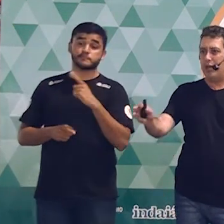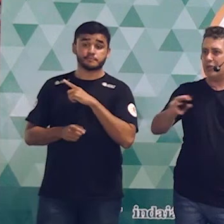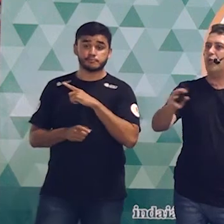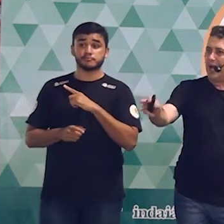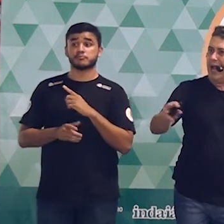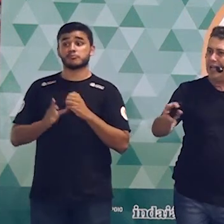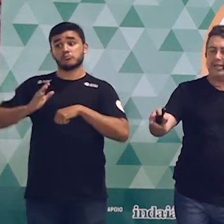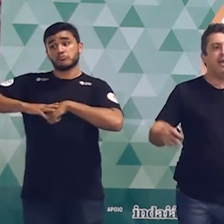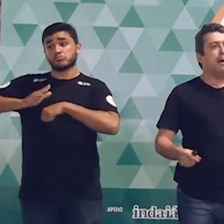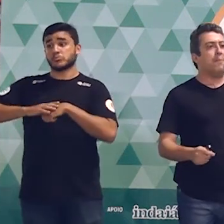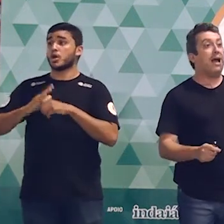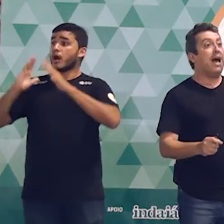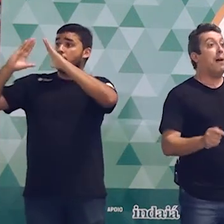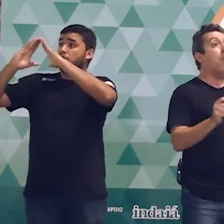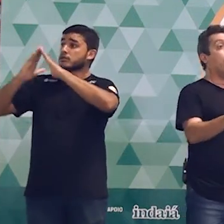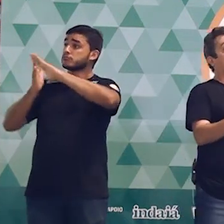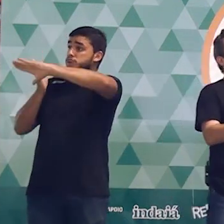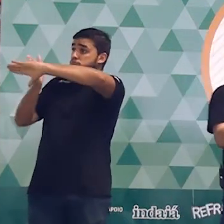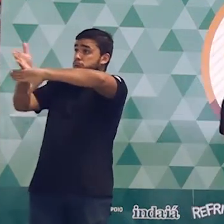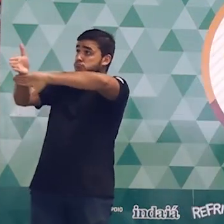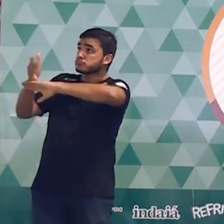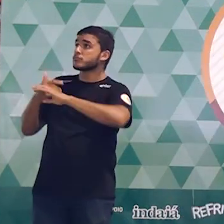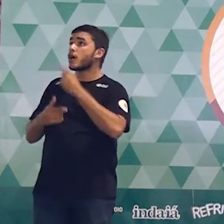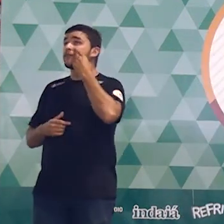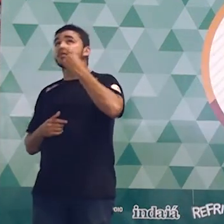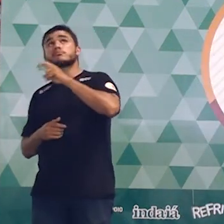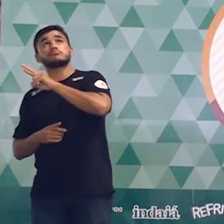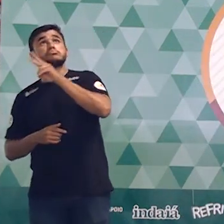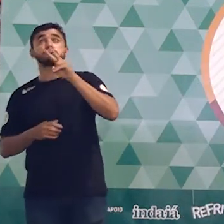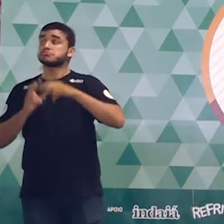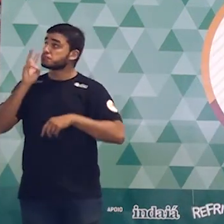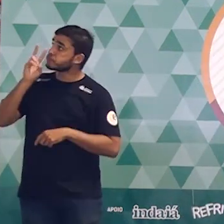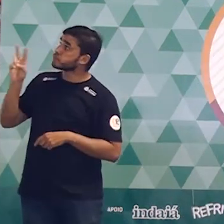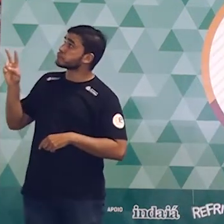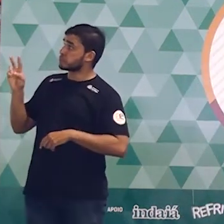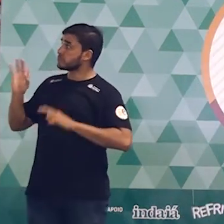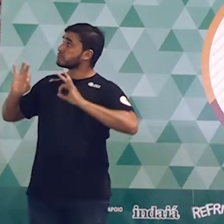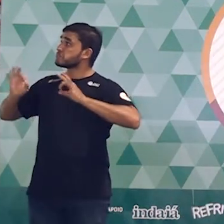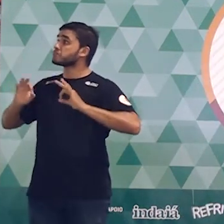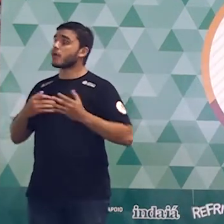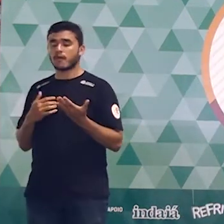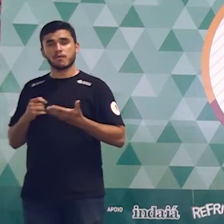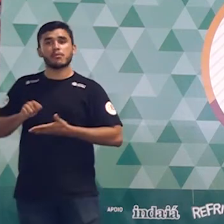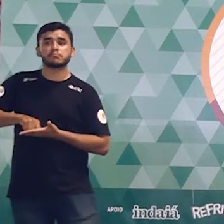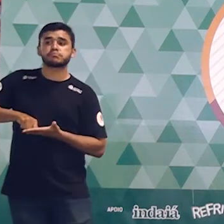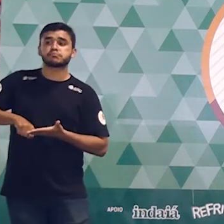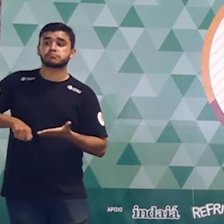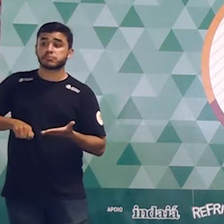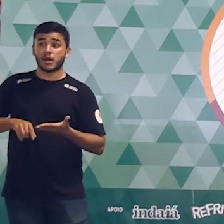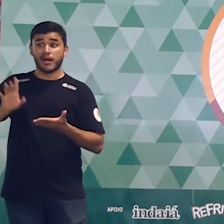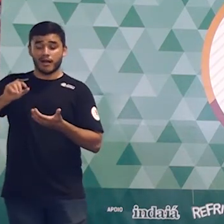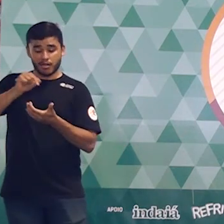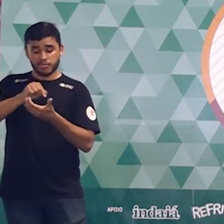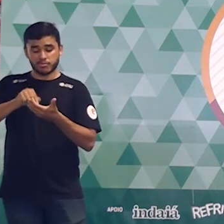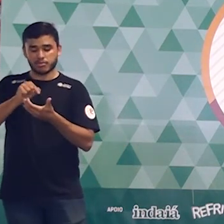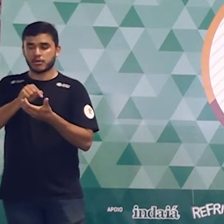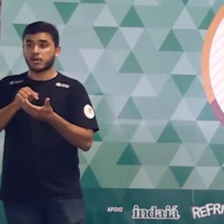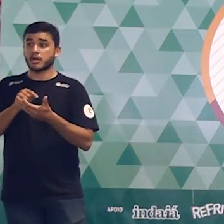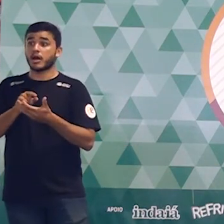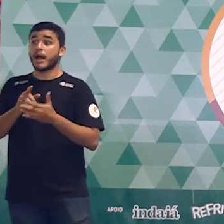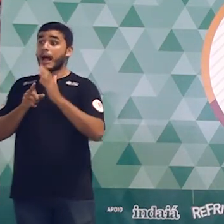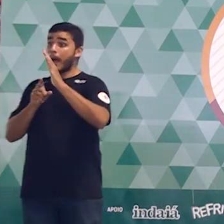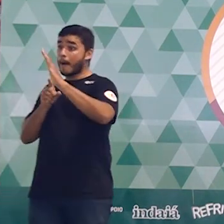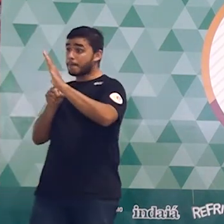pode escolher a sua casa para amostra, que ele vai escolher a sua casa para fazer 107 perguntas,